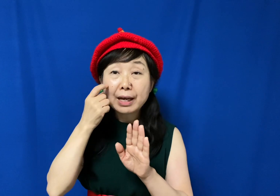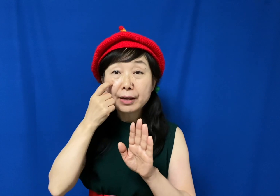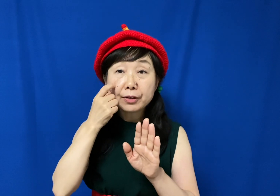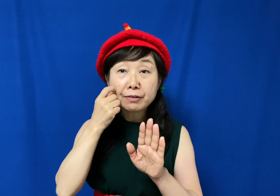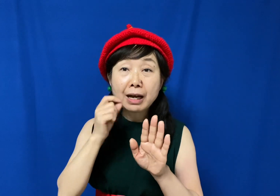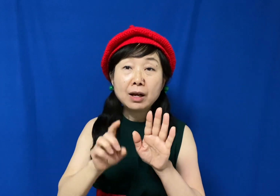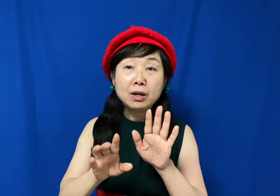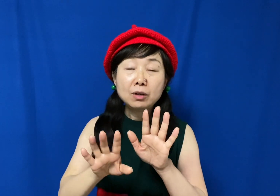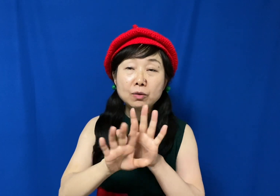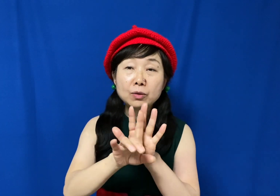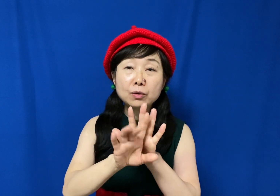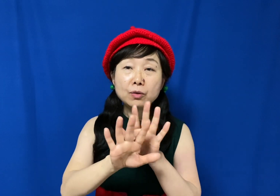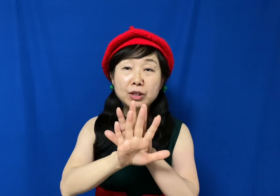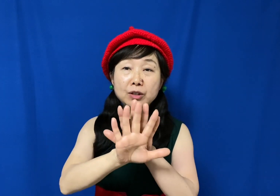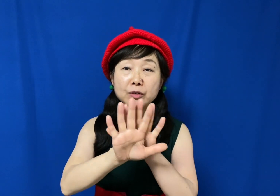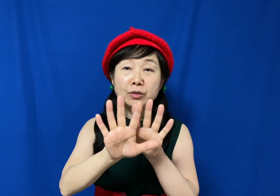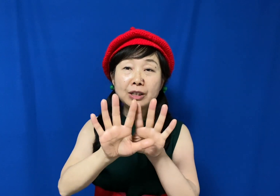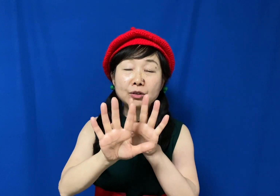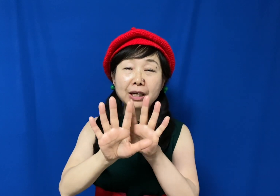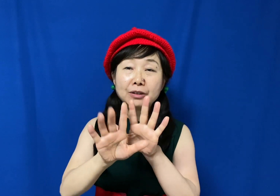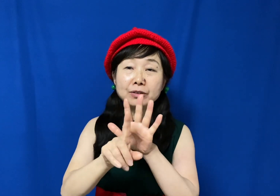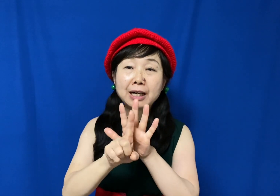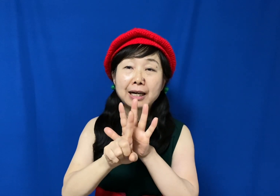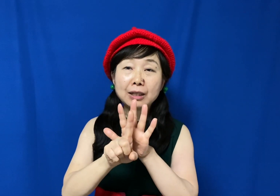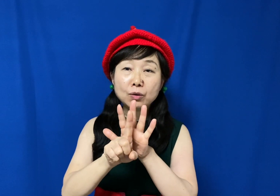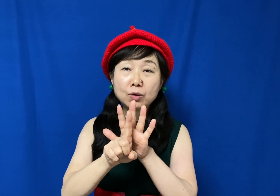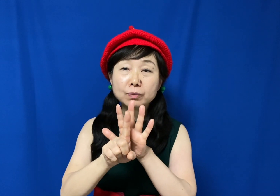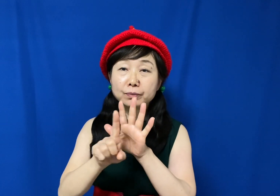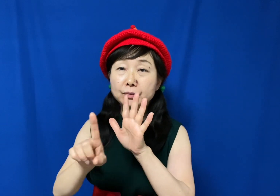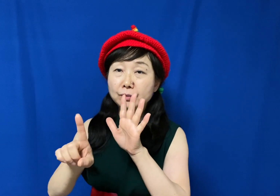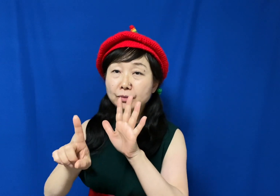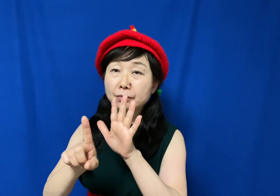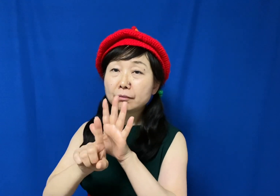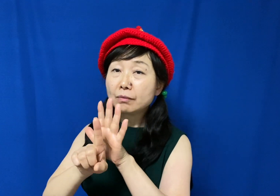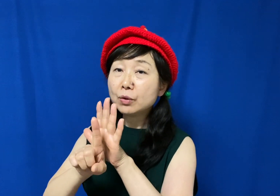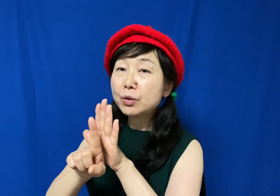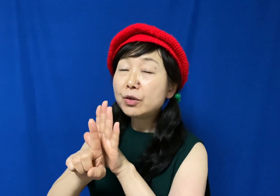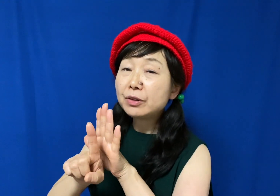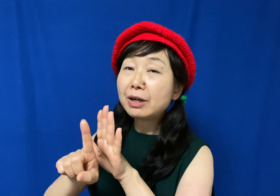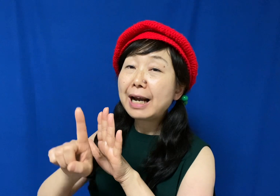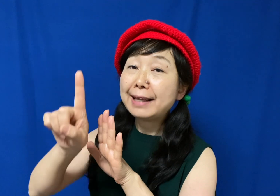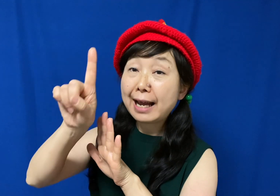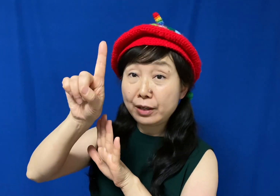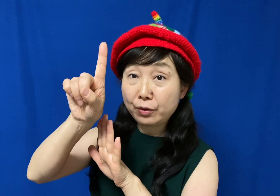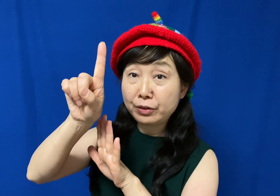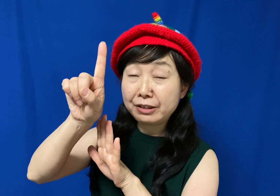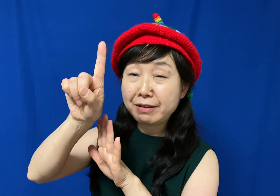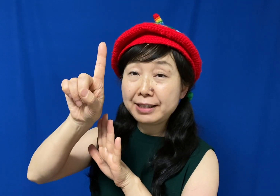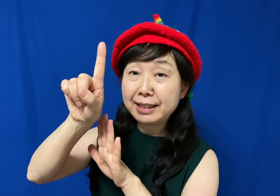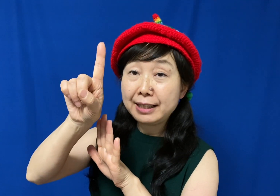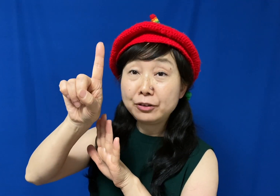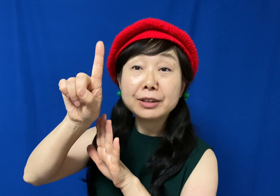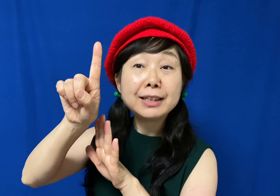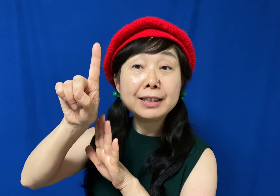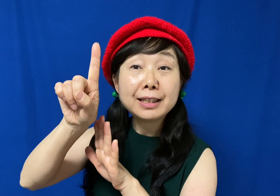代表はいろんな人がいる中のこの人が代表で上に抜きん出て